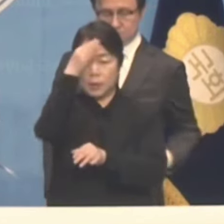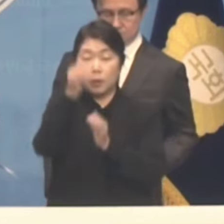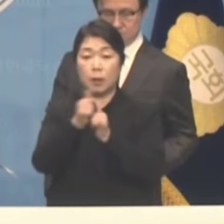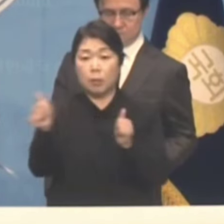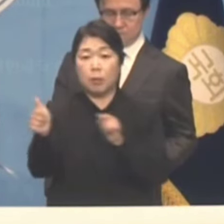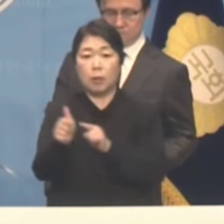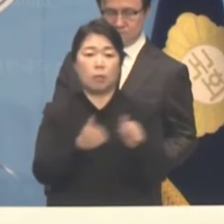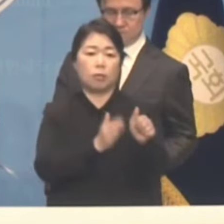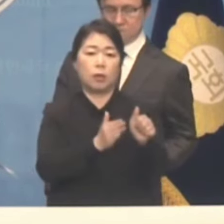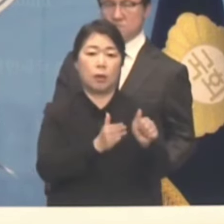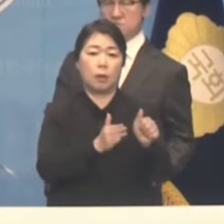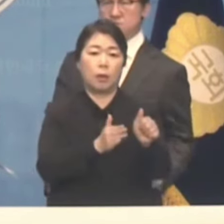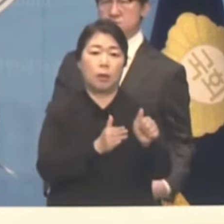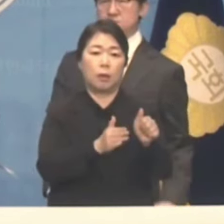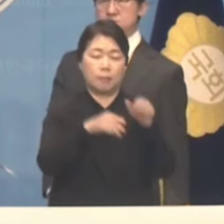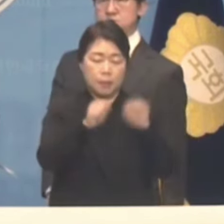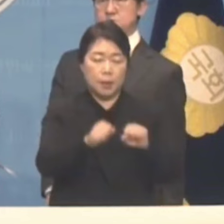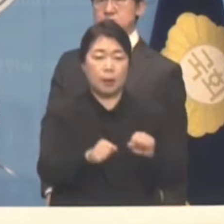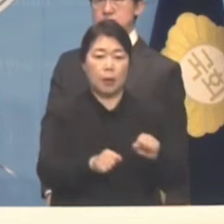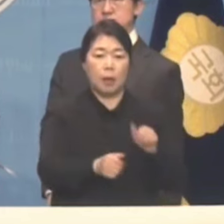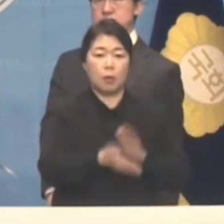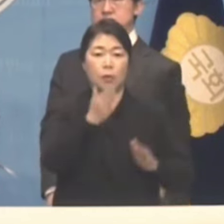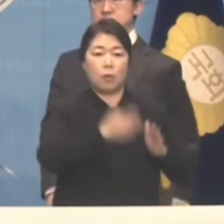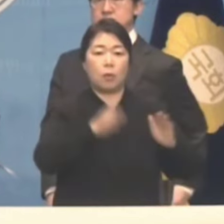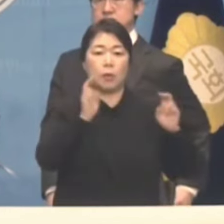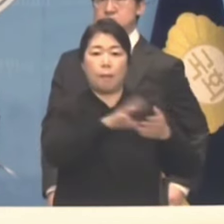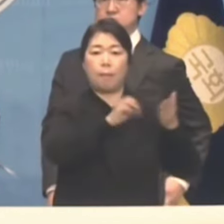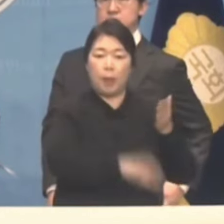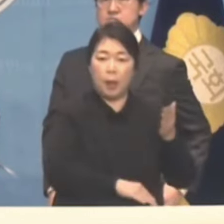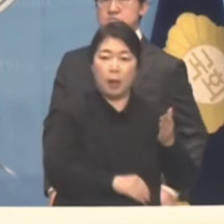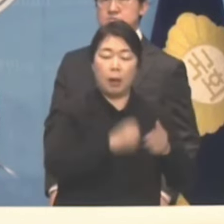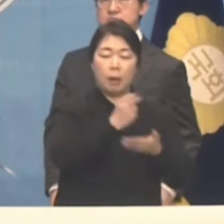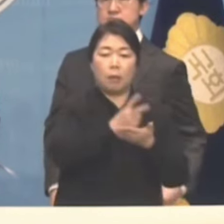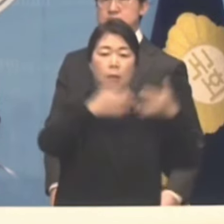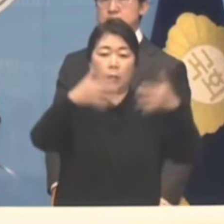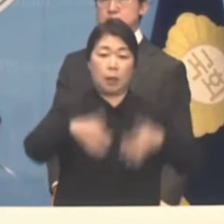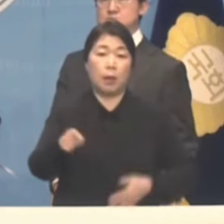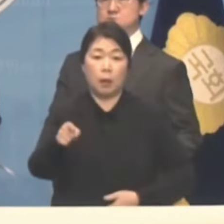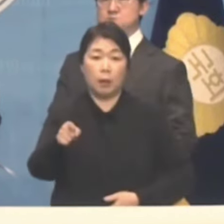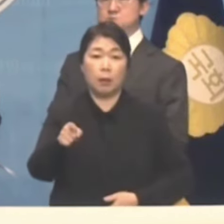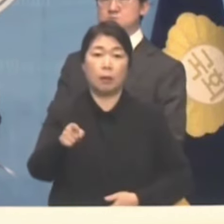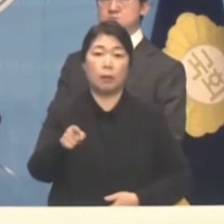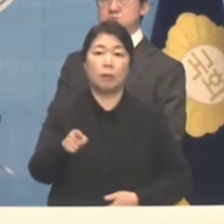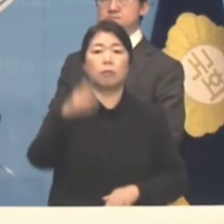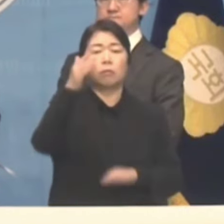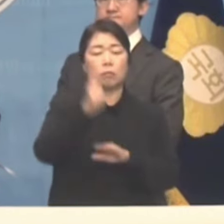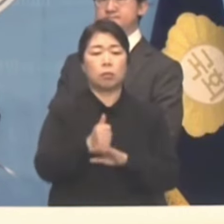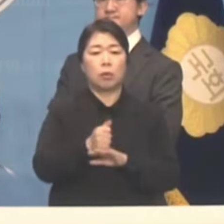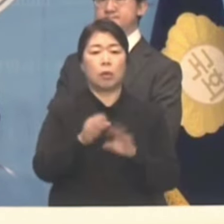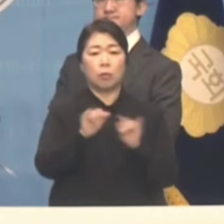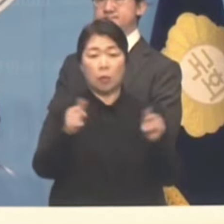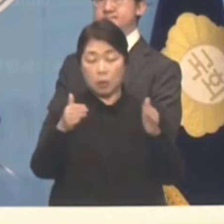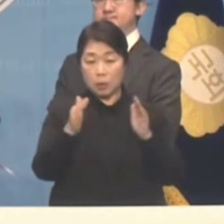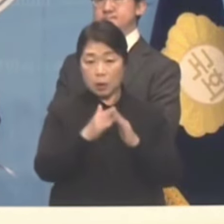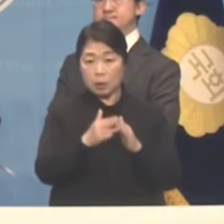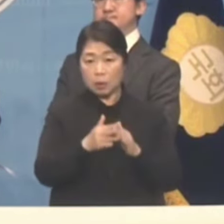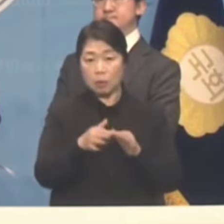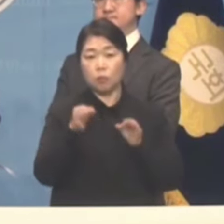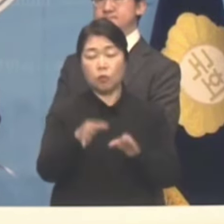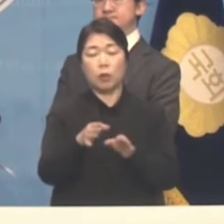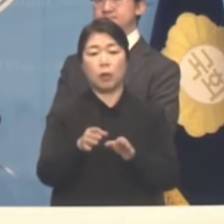청탁에 다 들어주면서 불구하고 지금까지도 아직도 부동산 투기업자고 자기는 평생